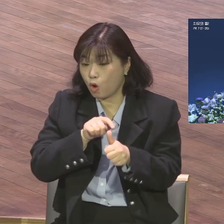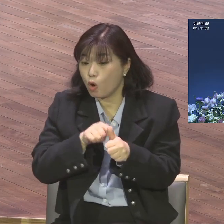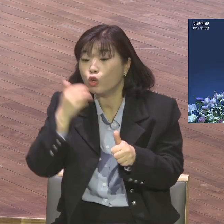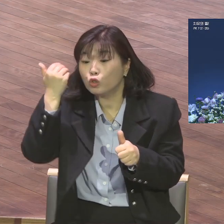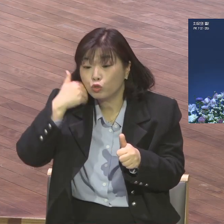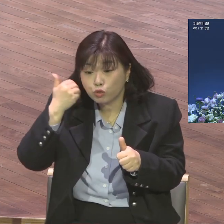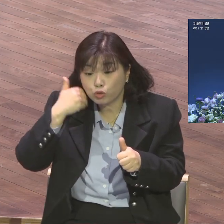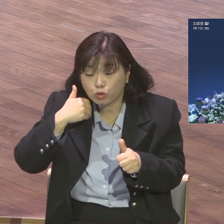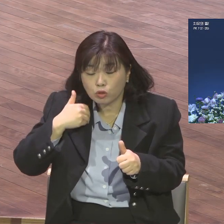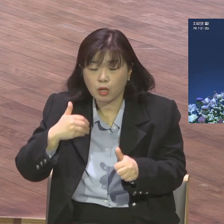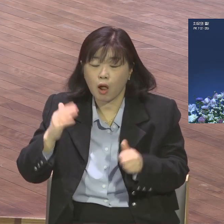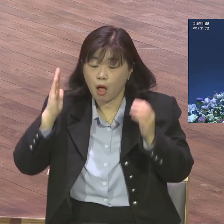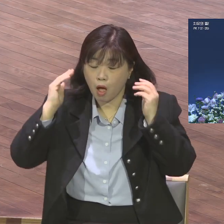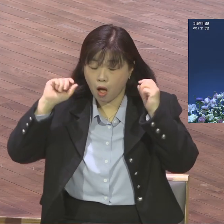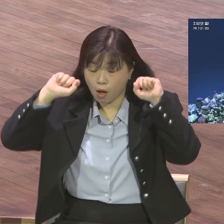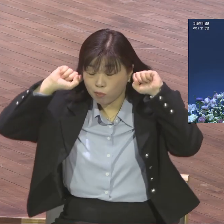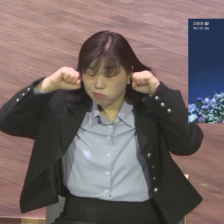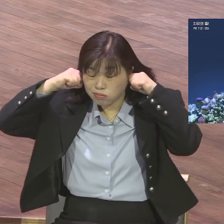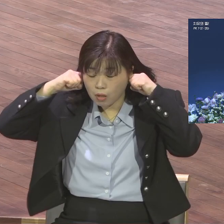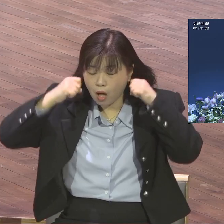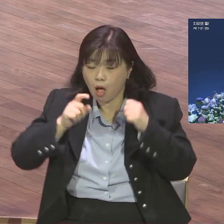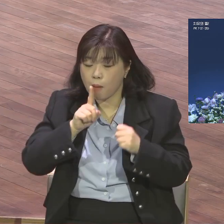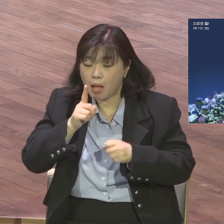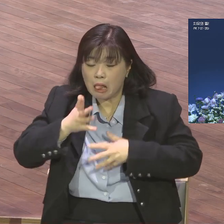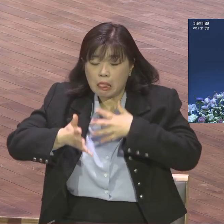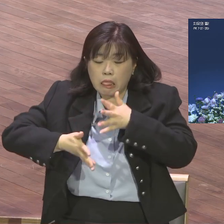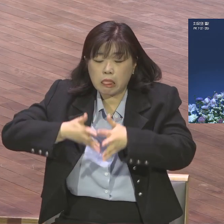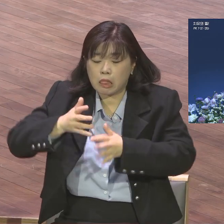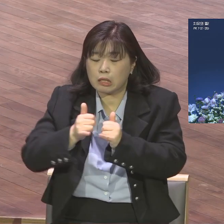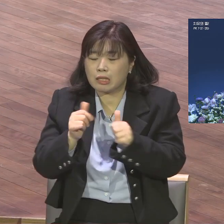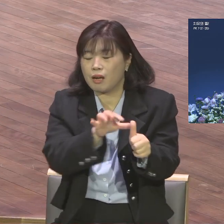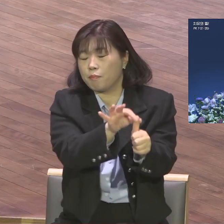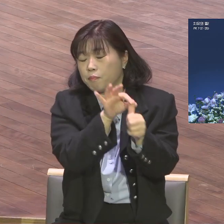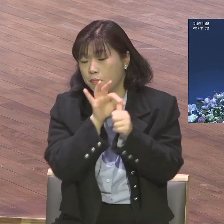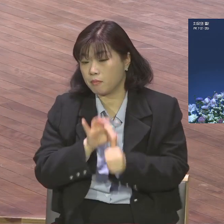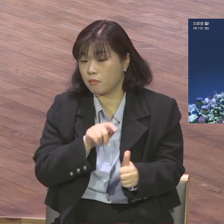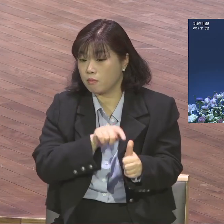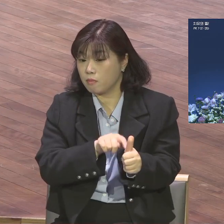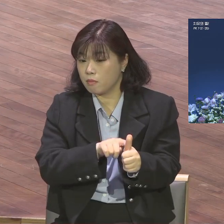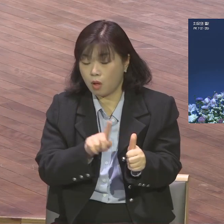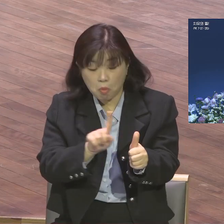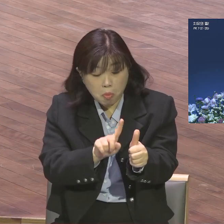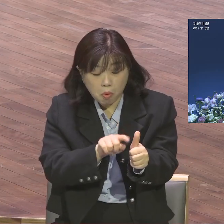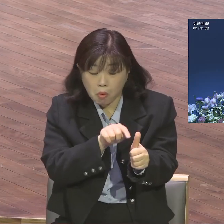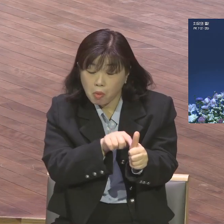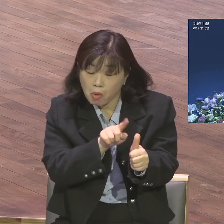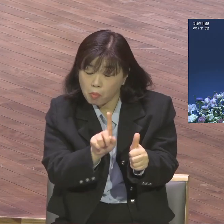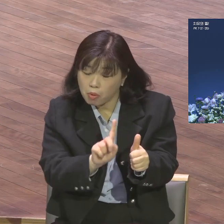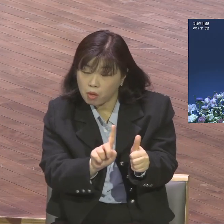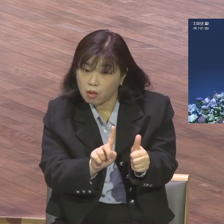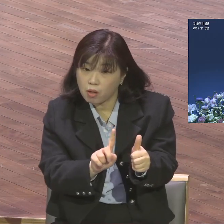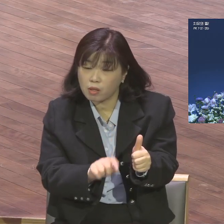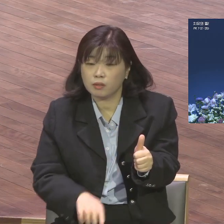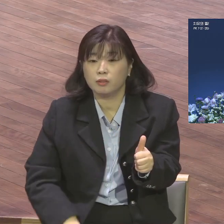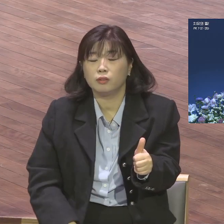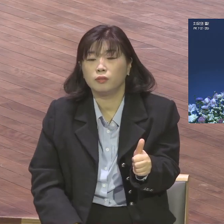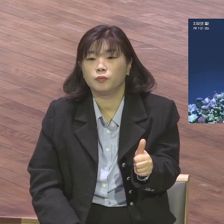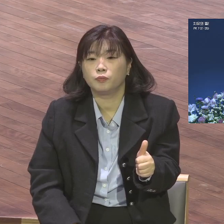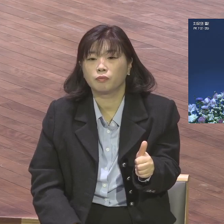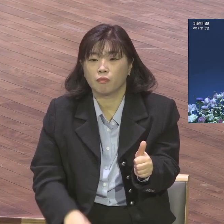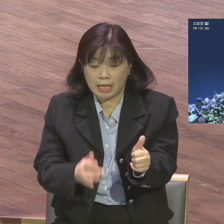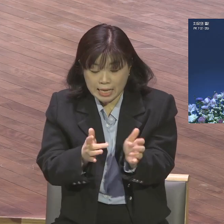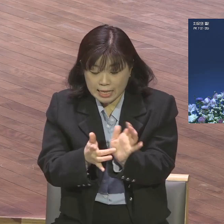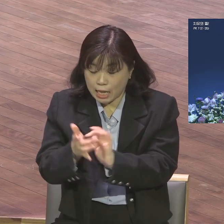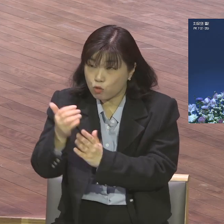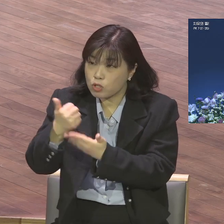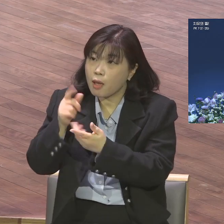육신적인 장애로 인해서 이 땅에서 완전히 다친 인생을 사는 이 병자가 예수